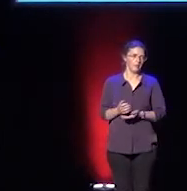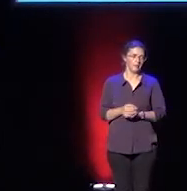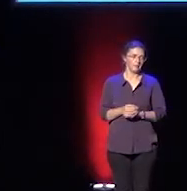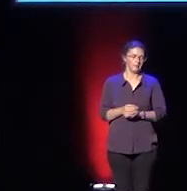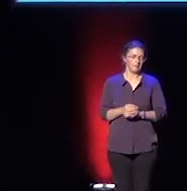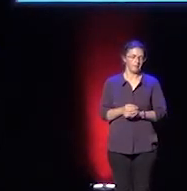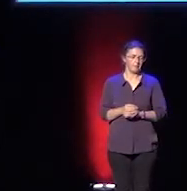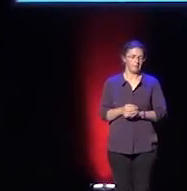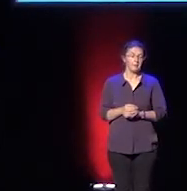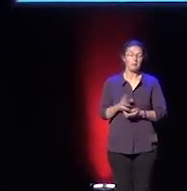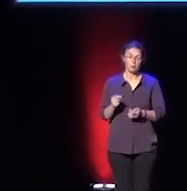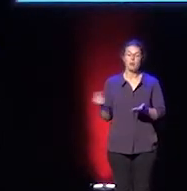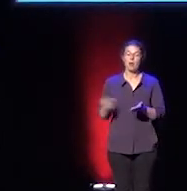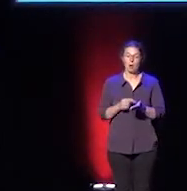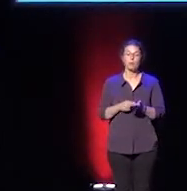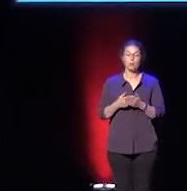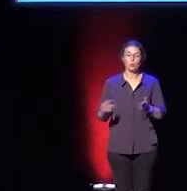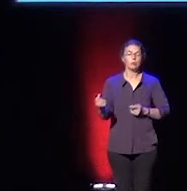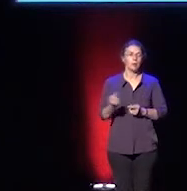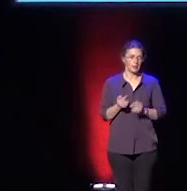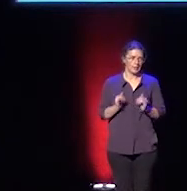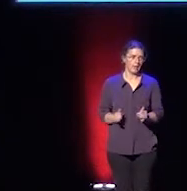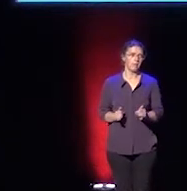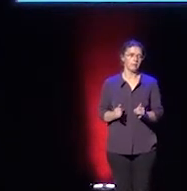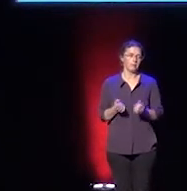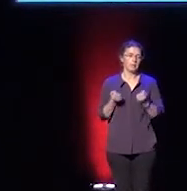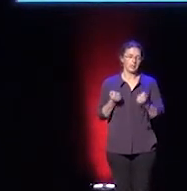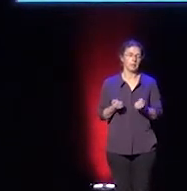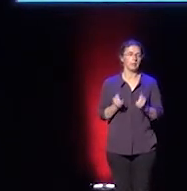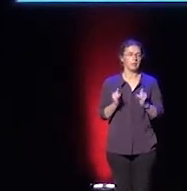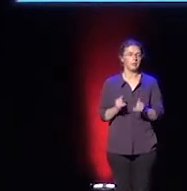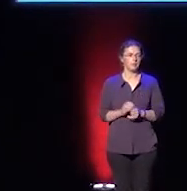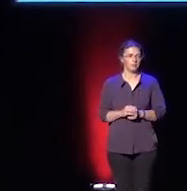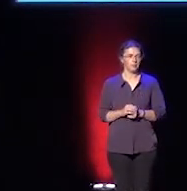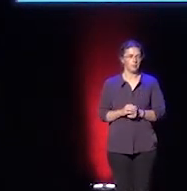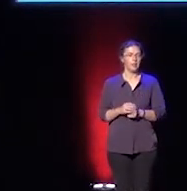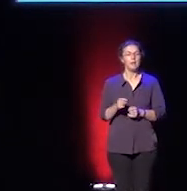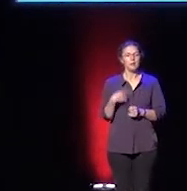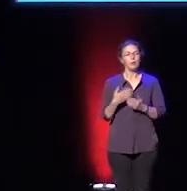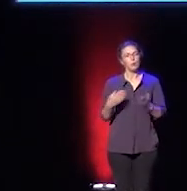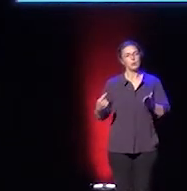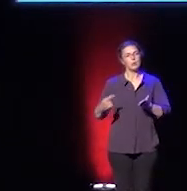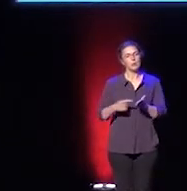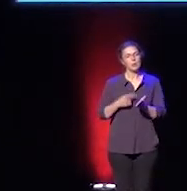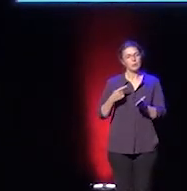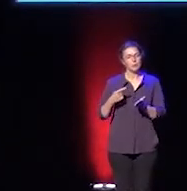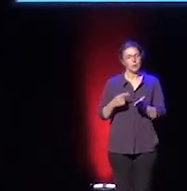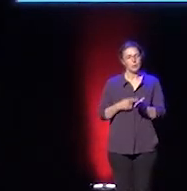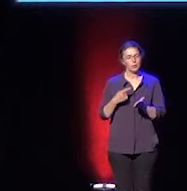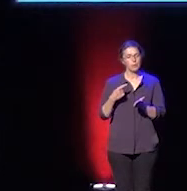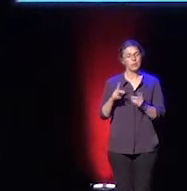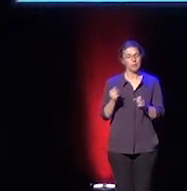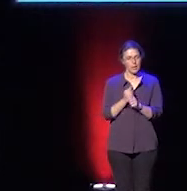Wir stehen vor großen Herausforderungen, das ist sicher. Wir stehen vor großen Herausforderungen